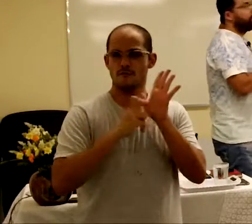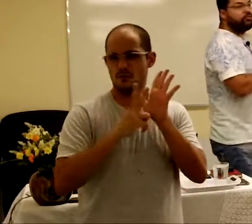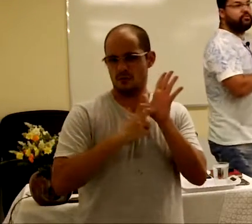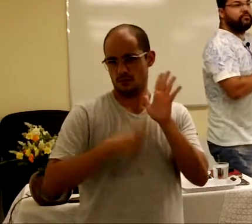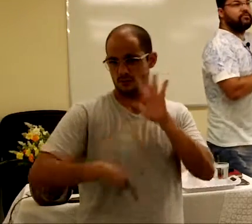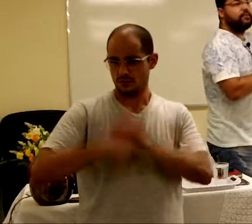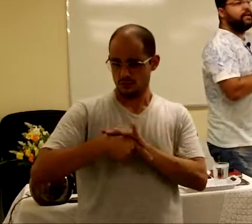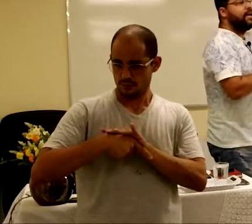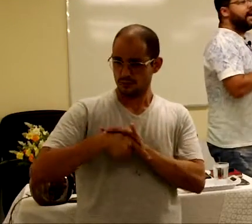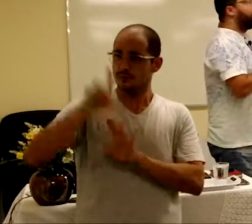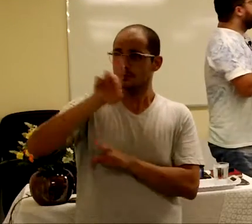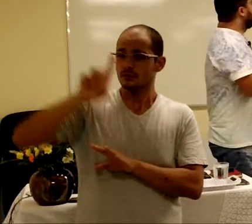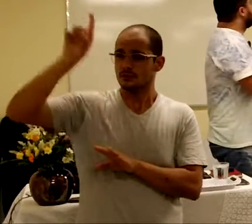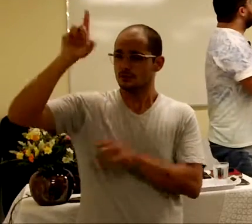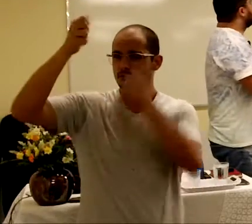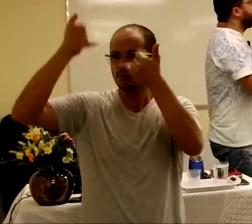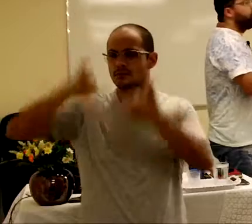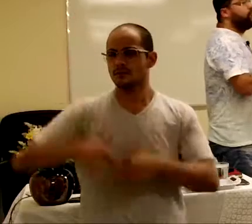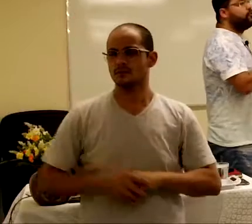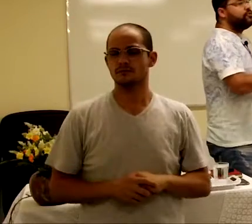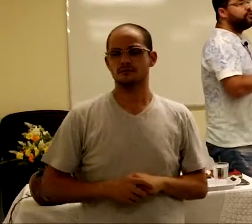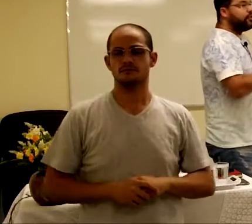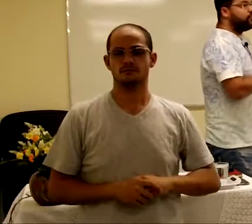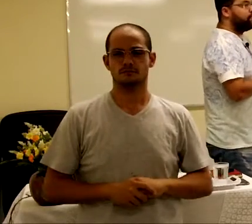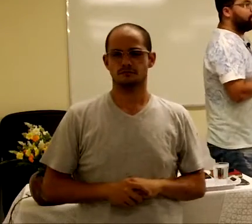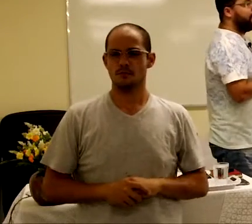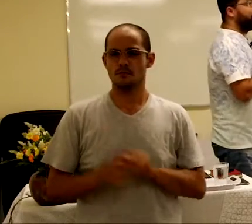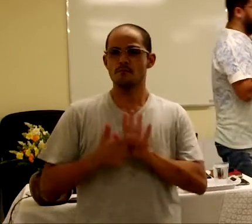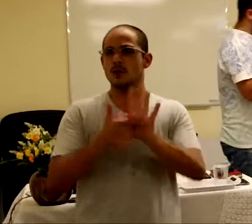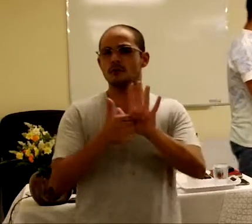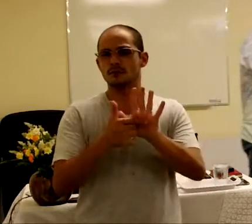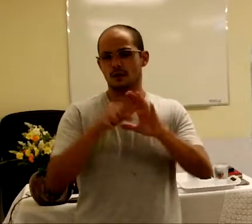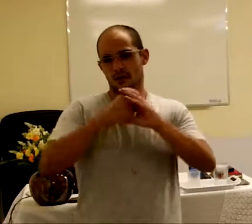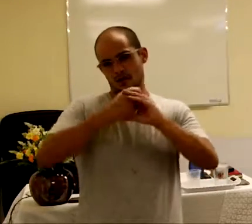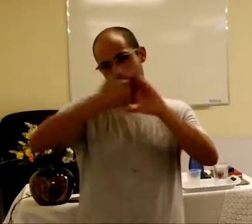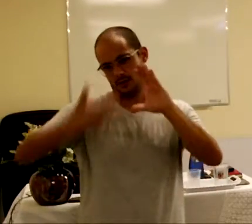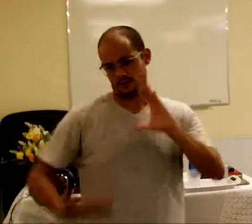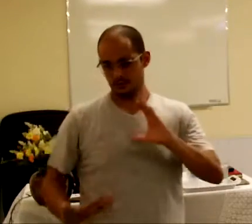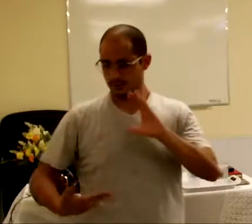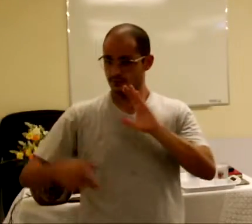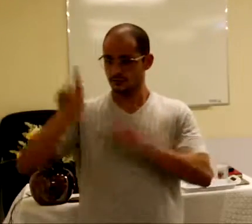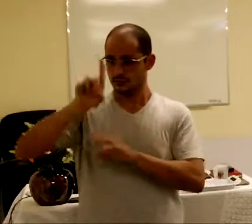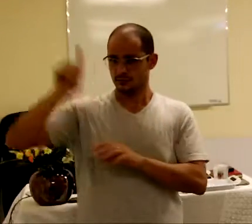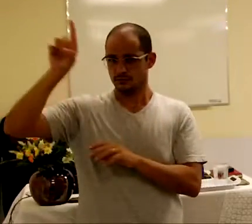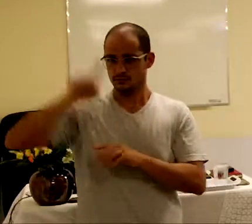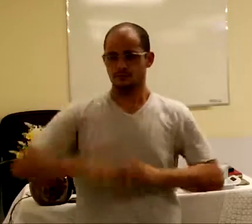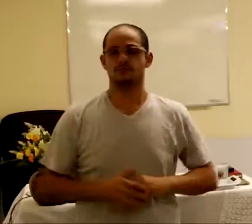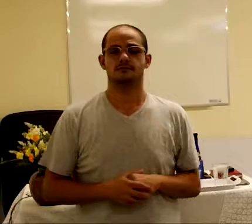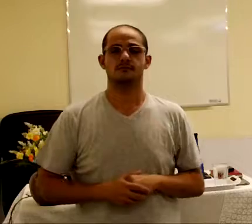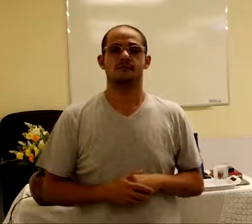sobre Deus. Apresenta os atributos de Deus. Porque aí que está a questão.